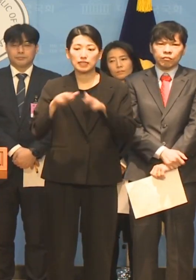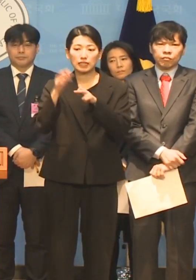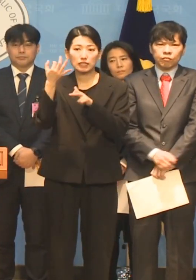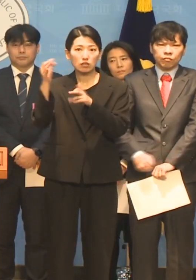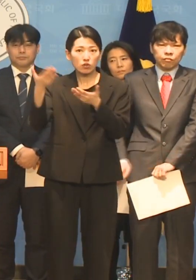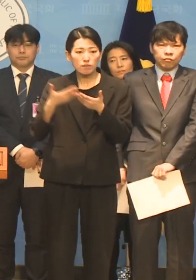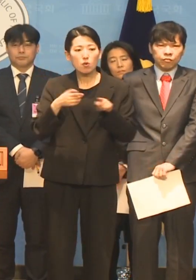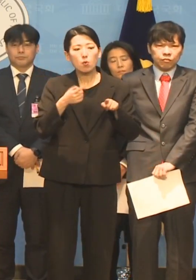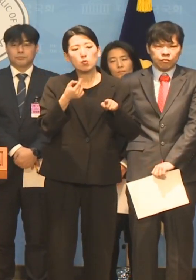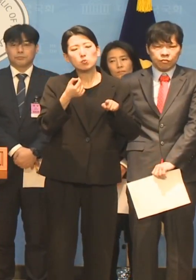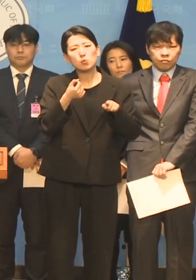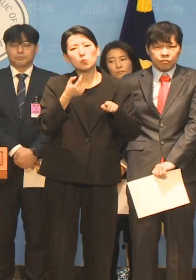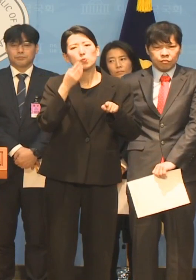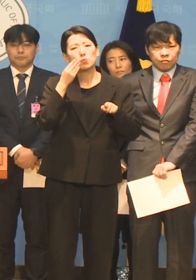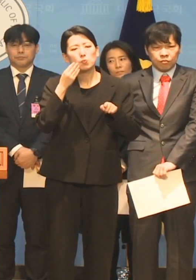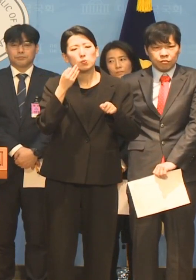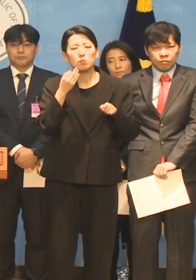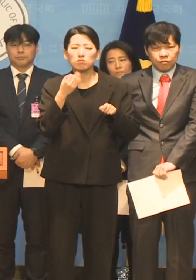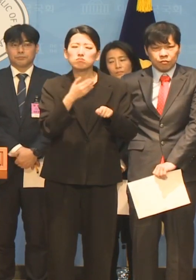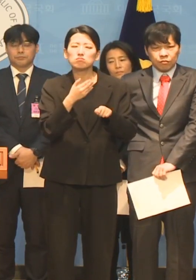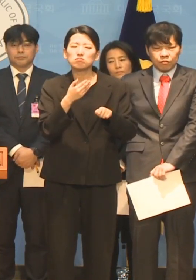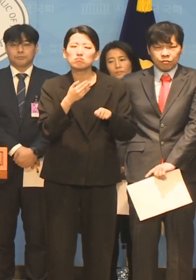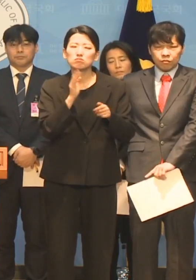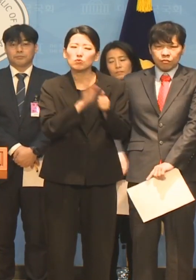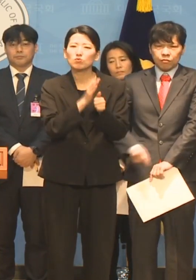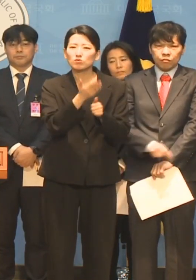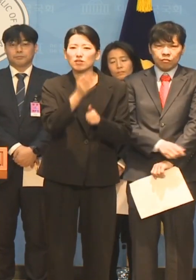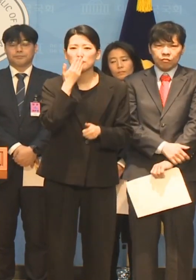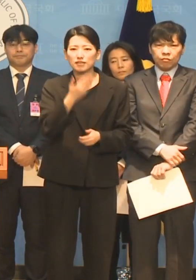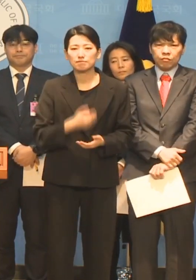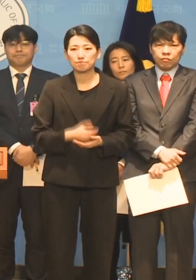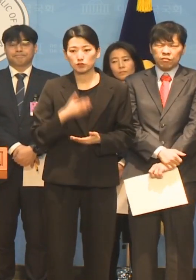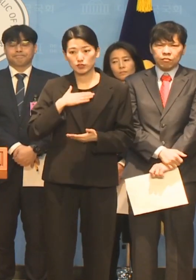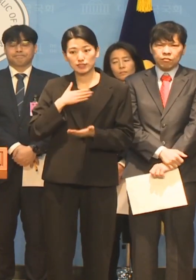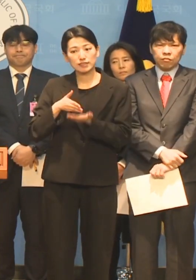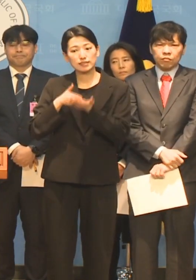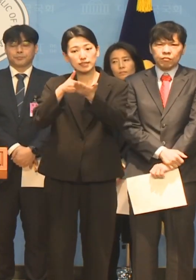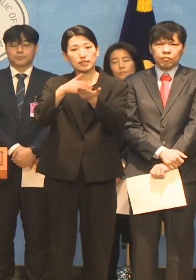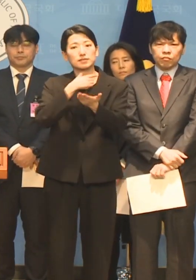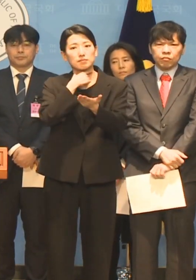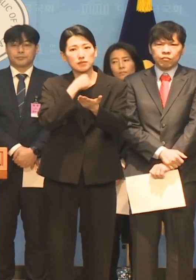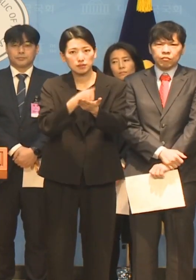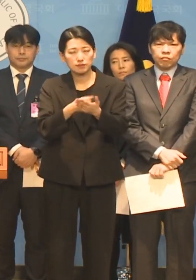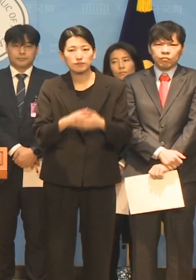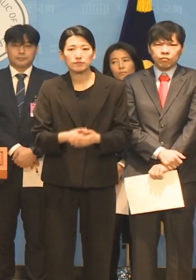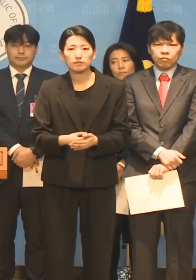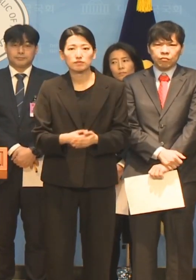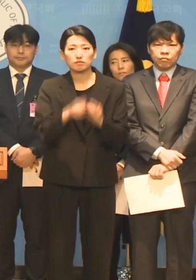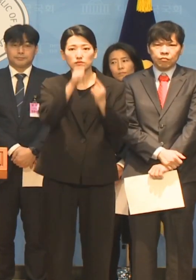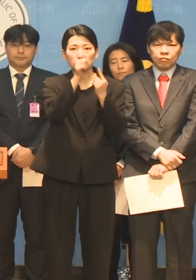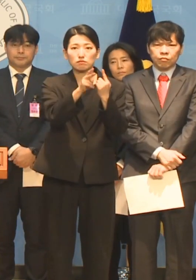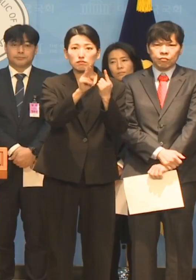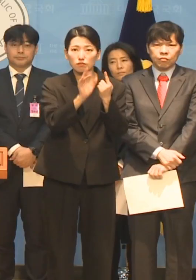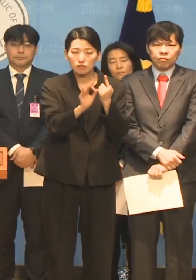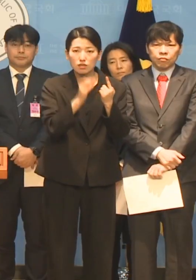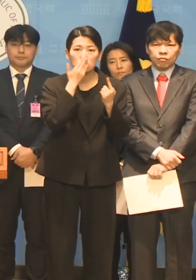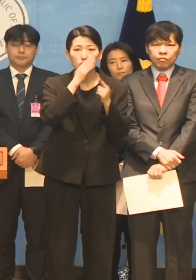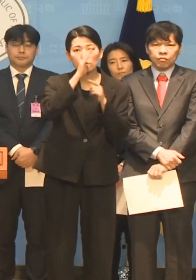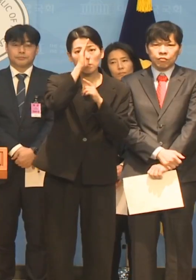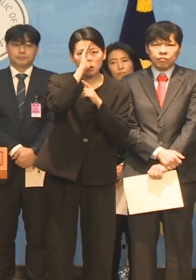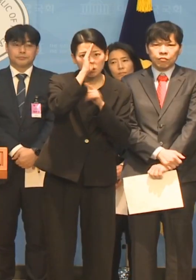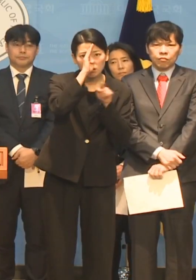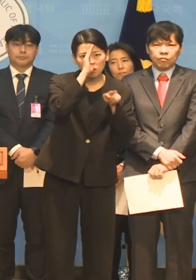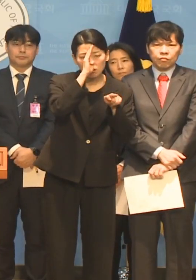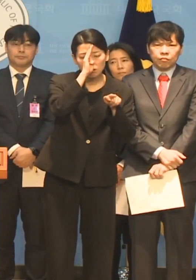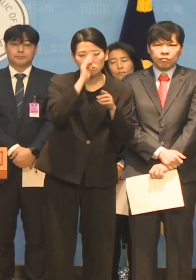결론적으로 우리 연구진은 다음과 같이 제언하고자 합니다. 일형당뇨병은 국내 환경에서도 환자들과